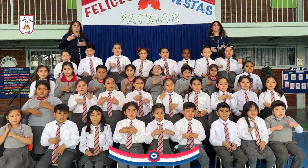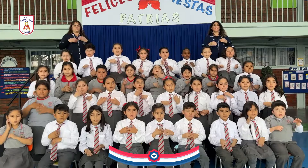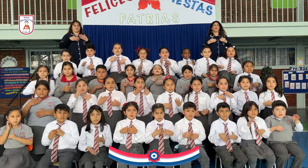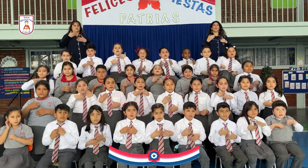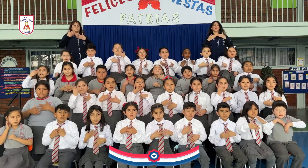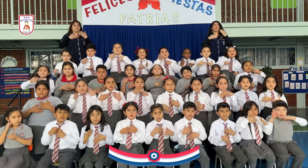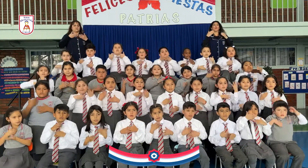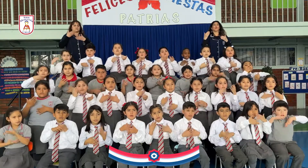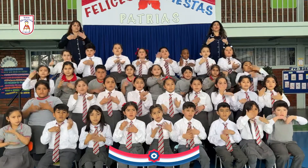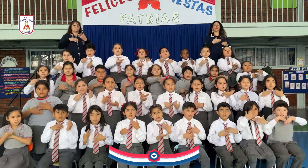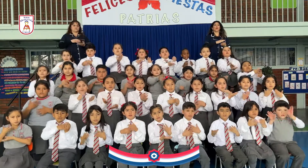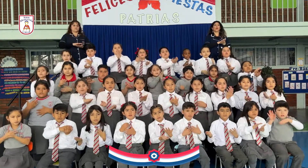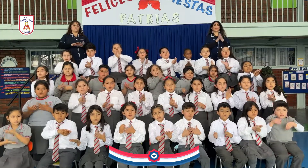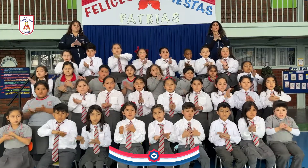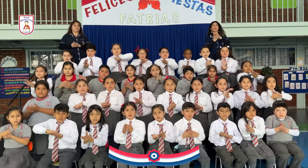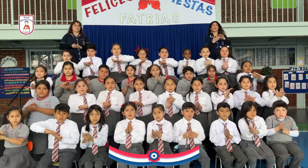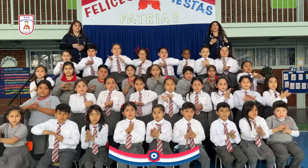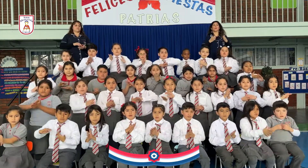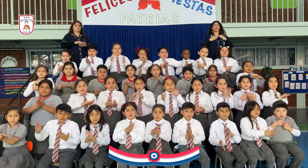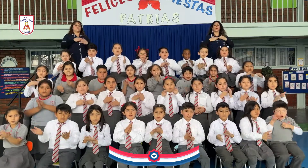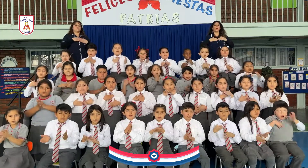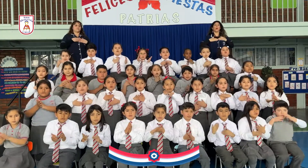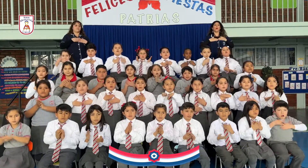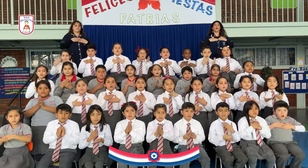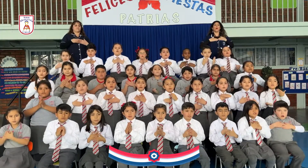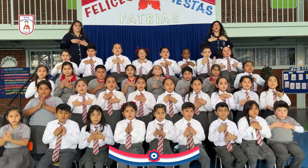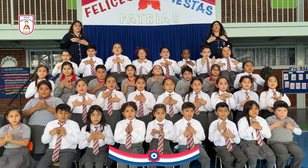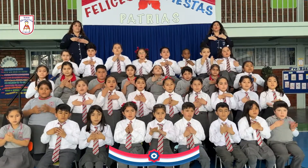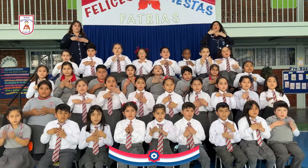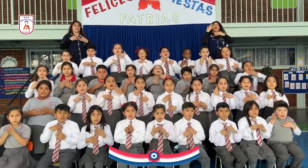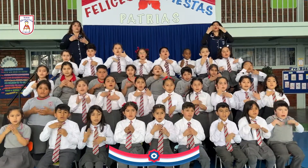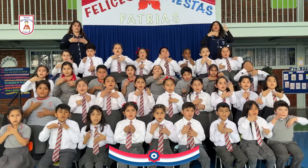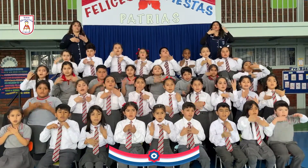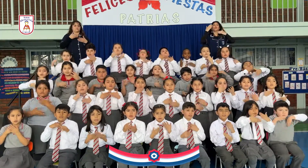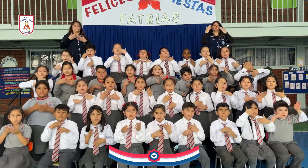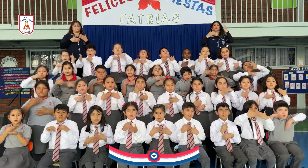y el canto de todos que es mi propio